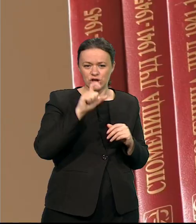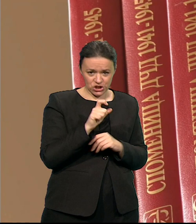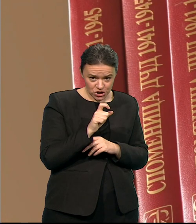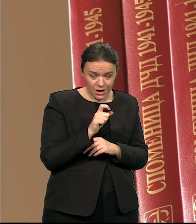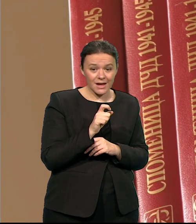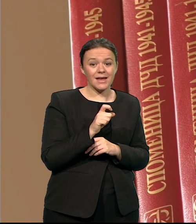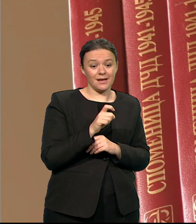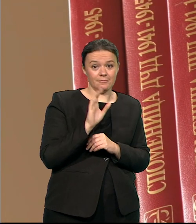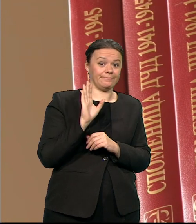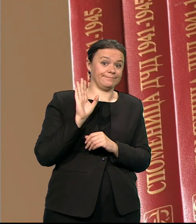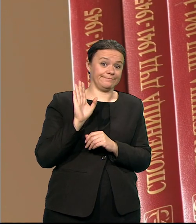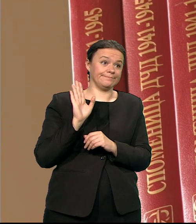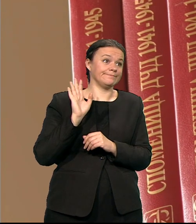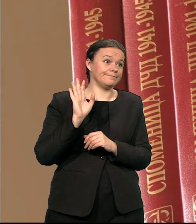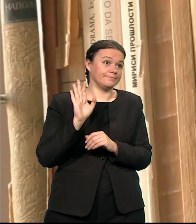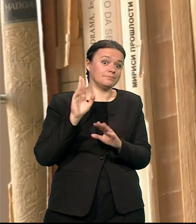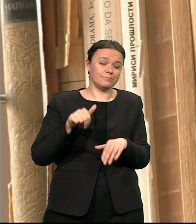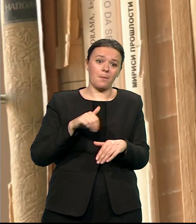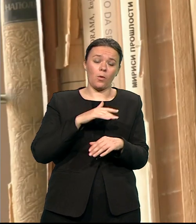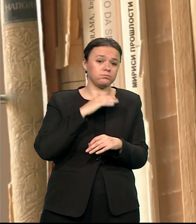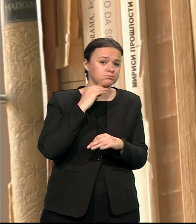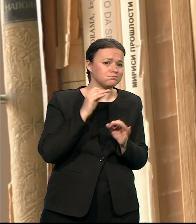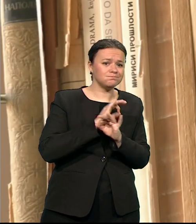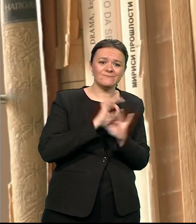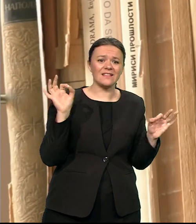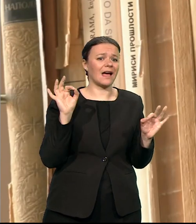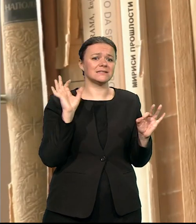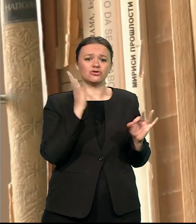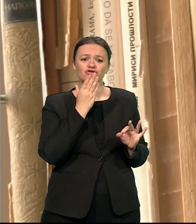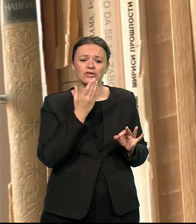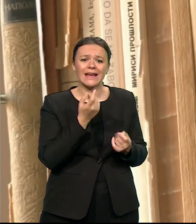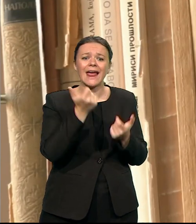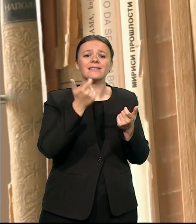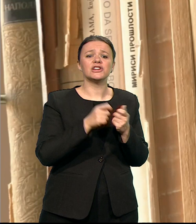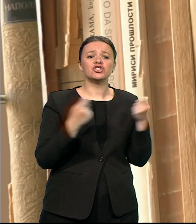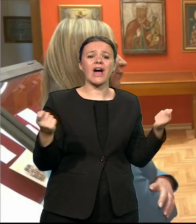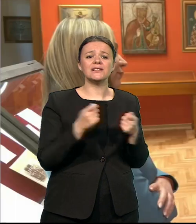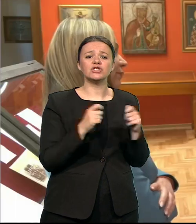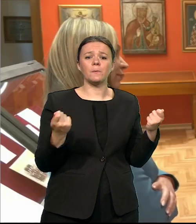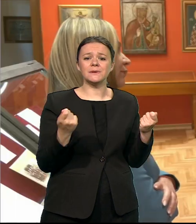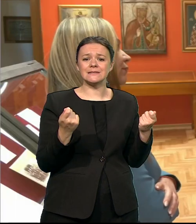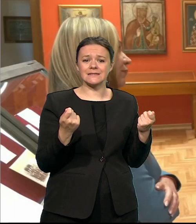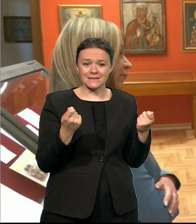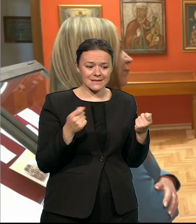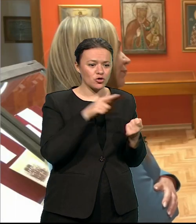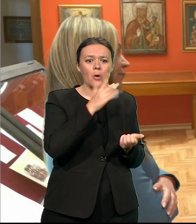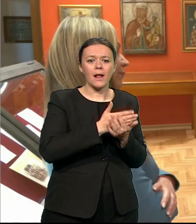tim sa njegovom bibliotekom gomilu fantastičnih retkih časopisa koji su štampani s one